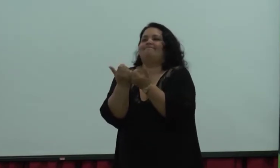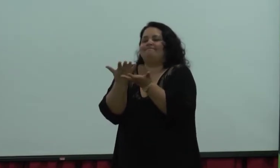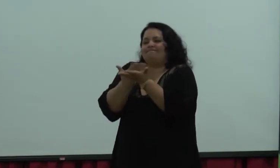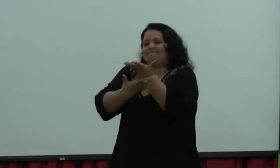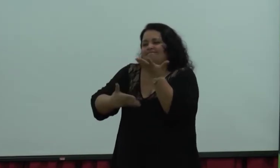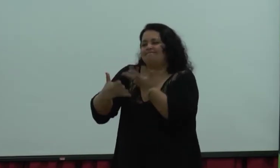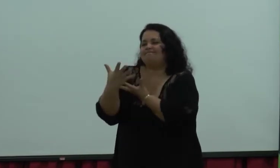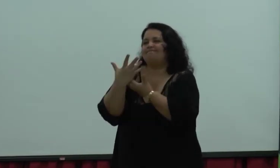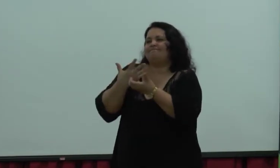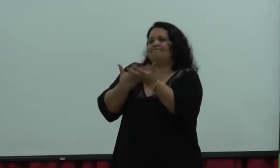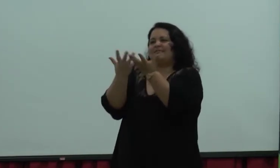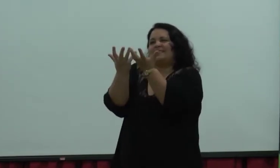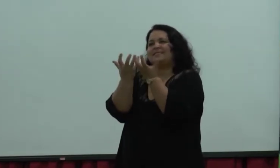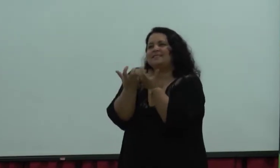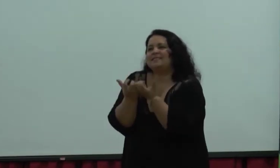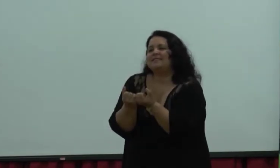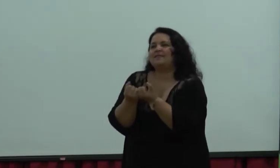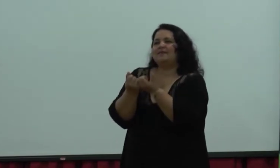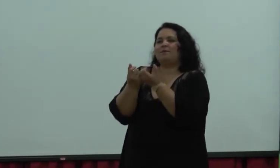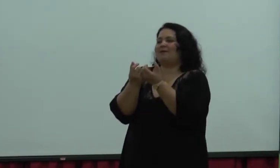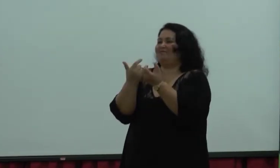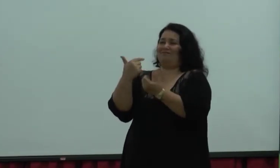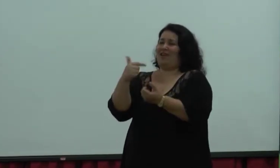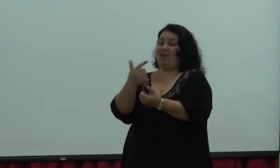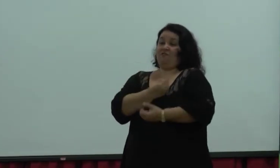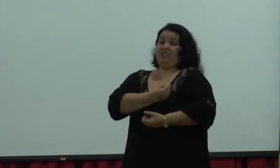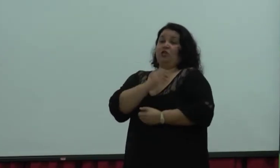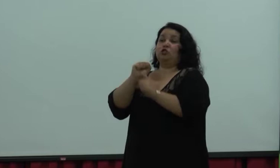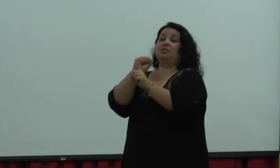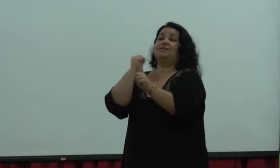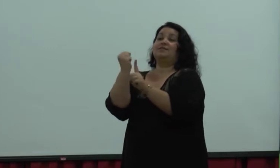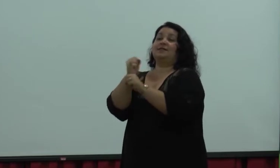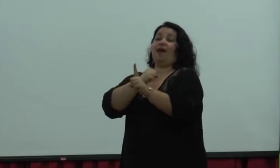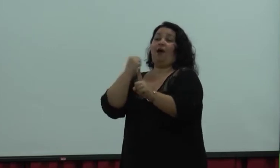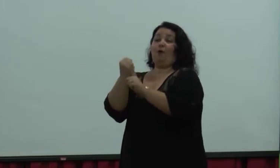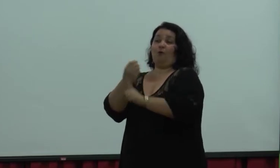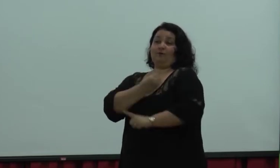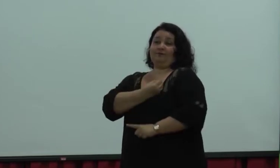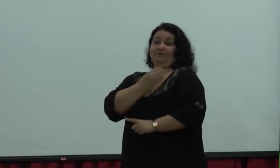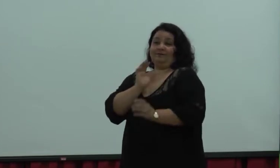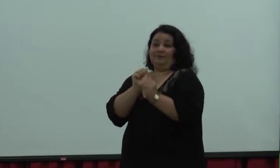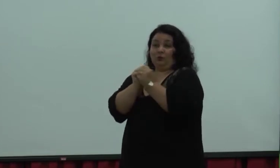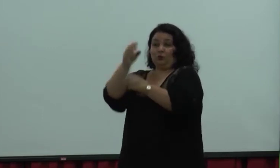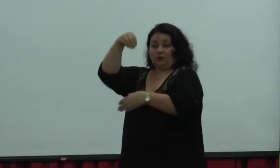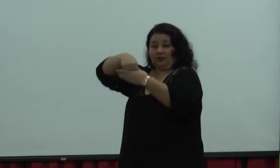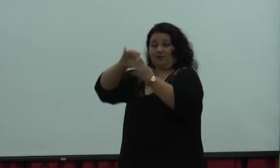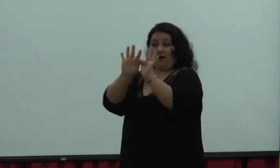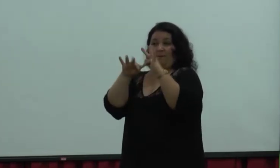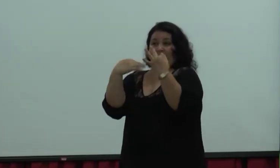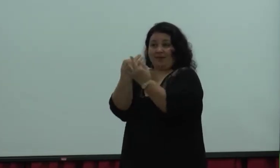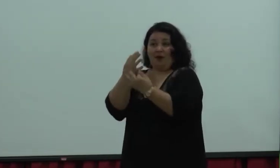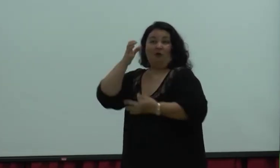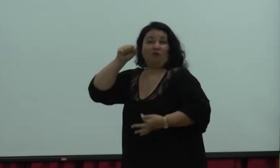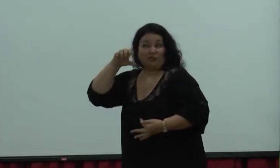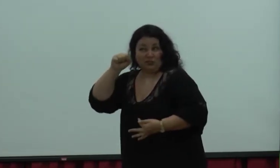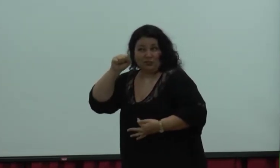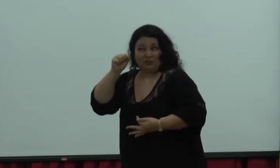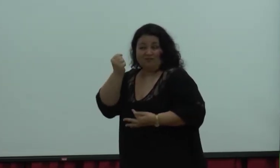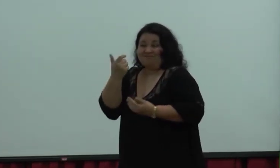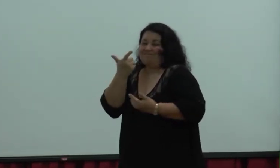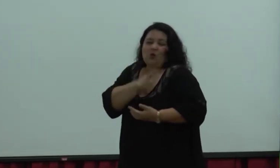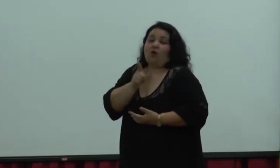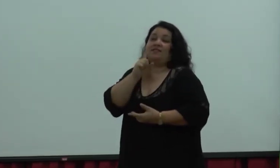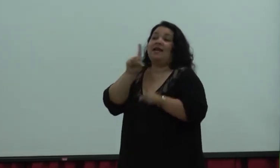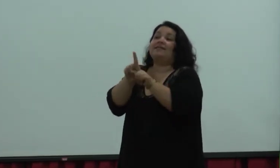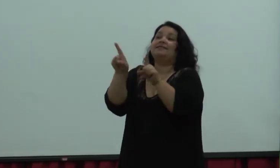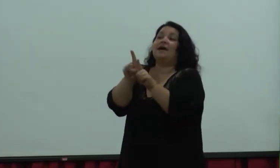necessário para que eles façam a sua vida social. Social, no caso nosso aqui,